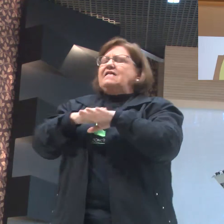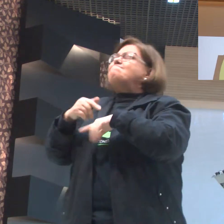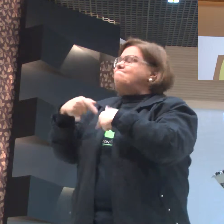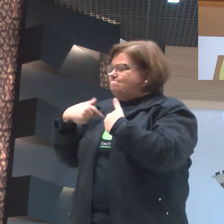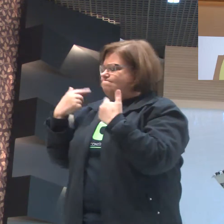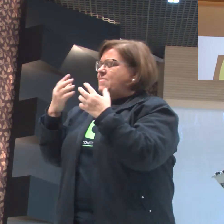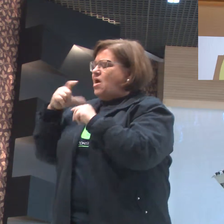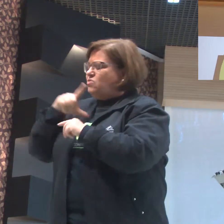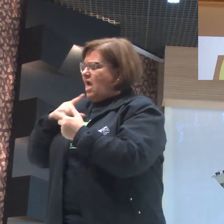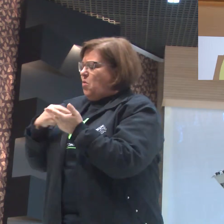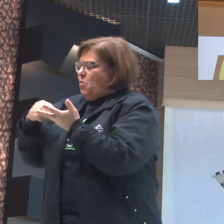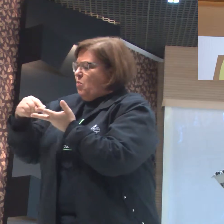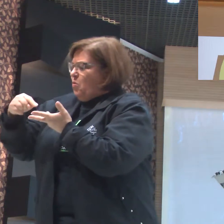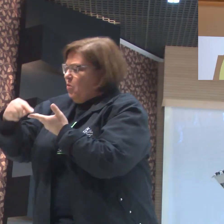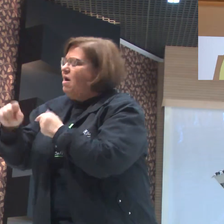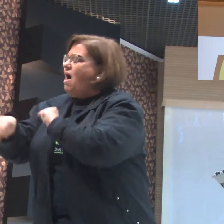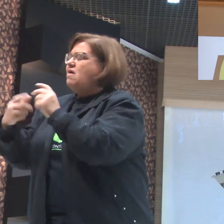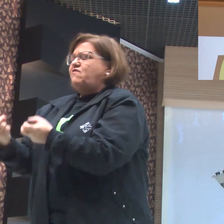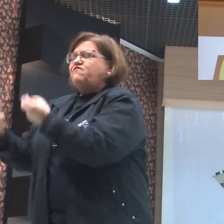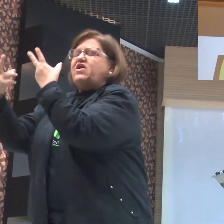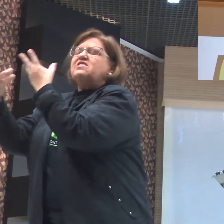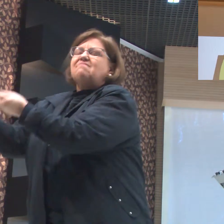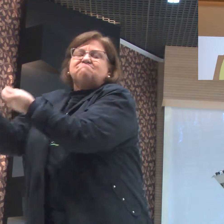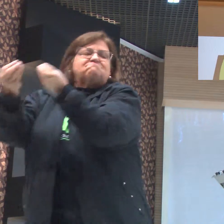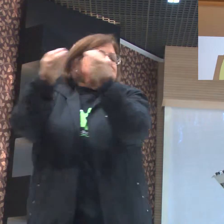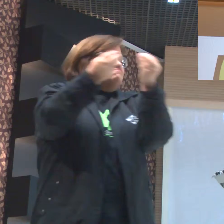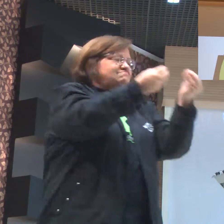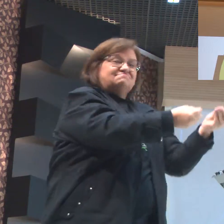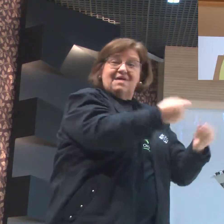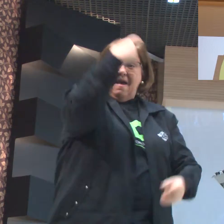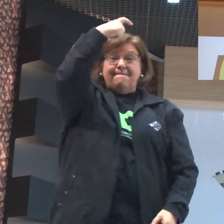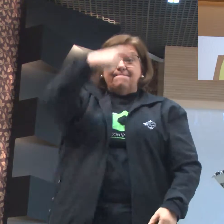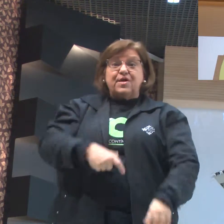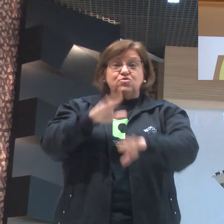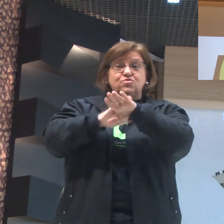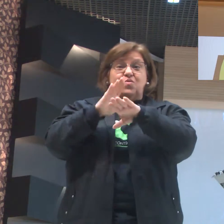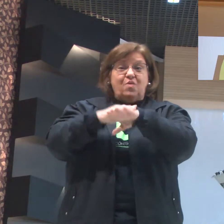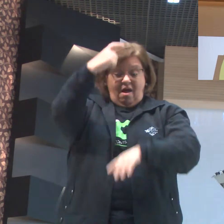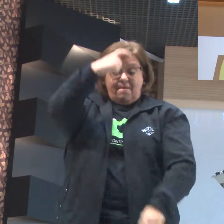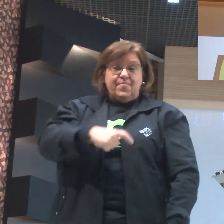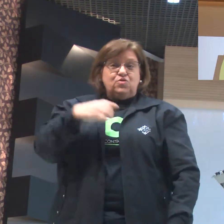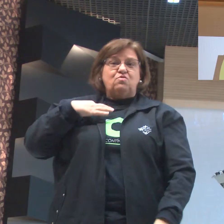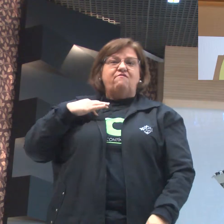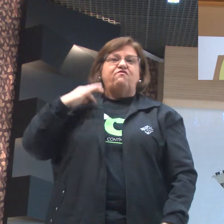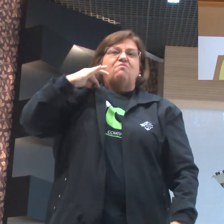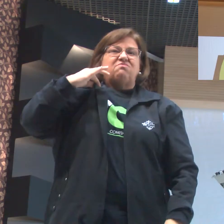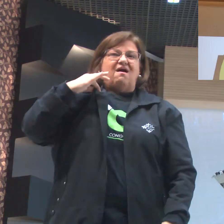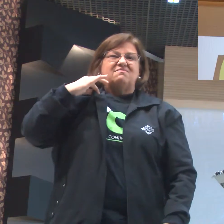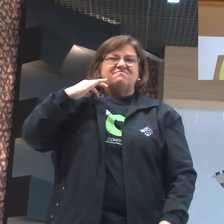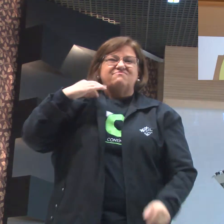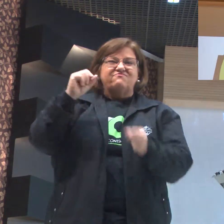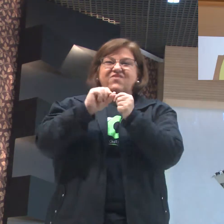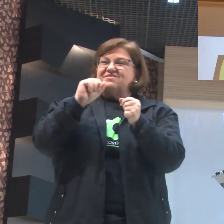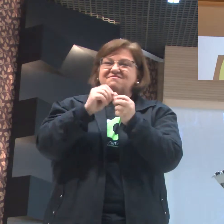várias vezes, em vários lugares, aliás, usando essa passagem bíblica aqui para defender comunismo, socialismo, comunismo cristão.